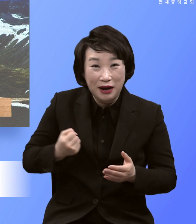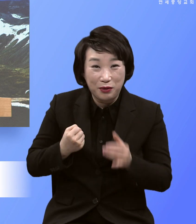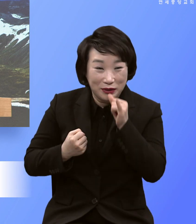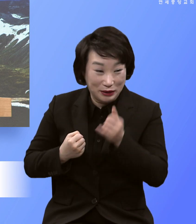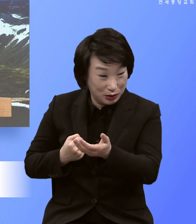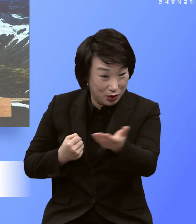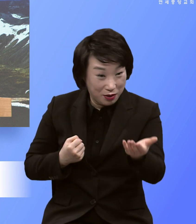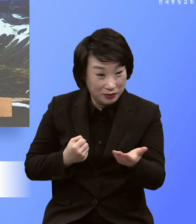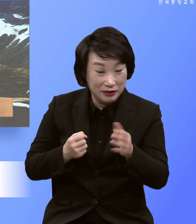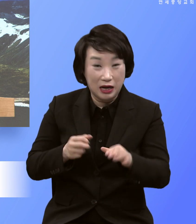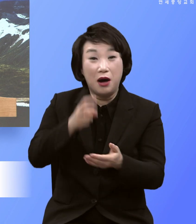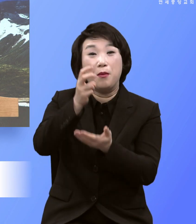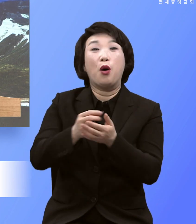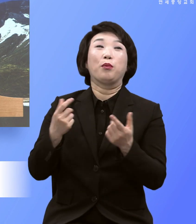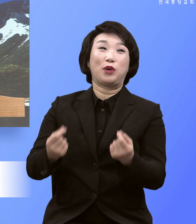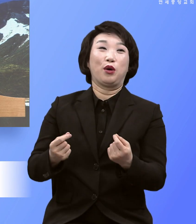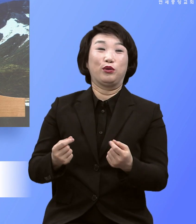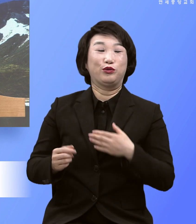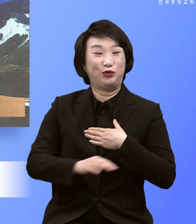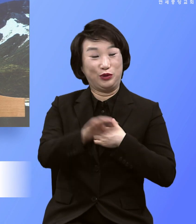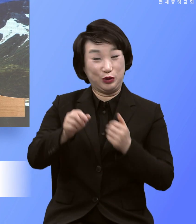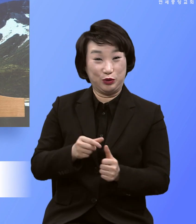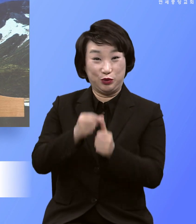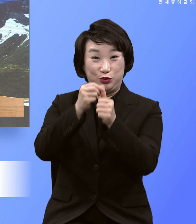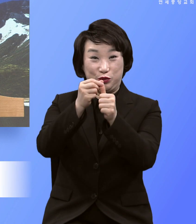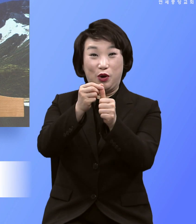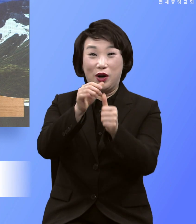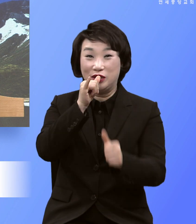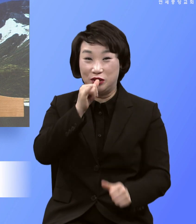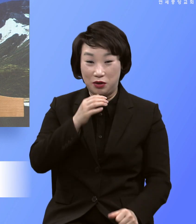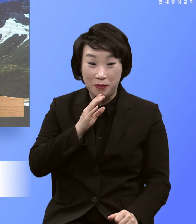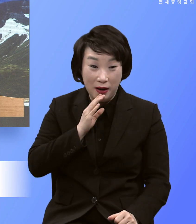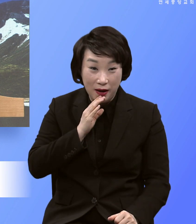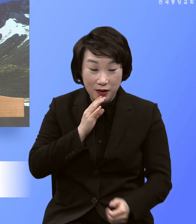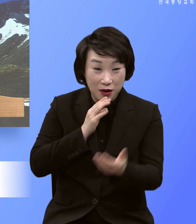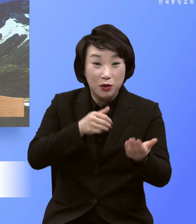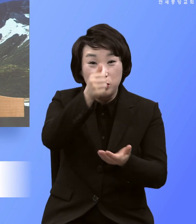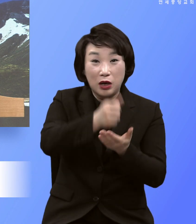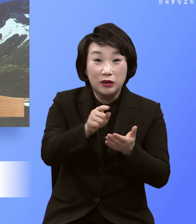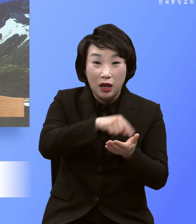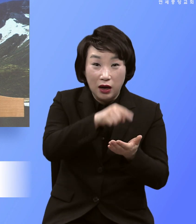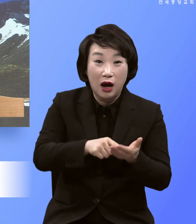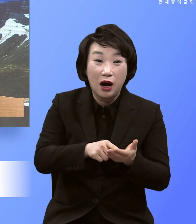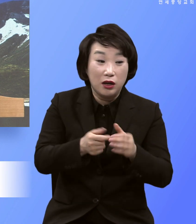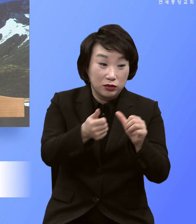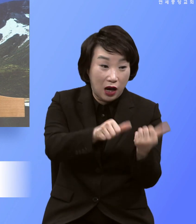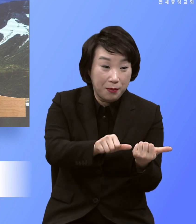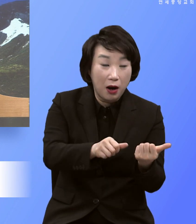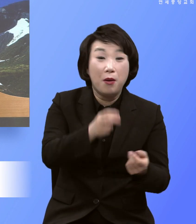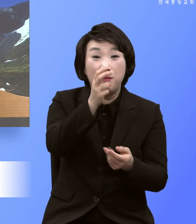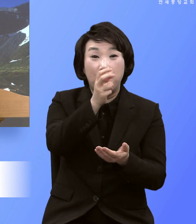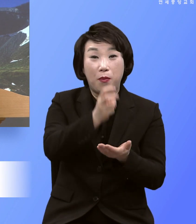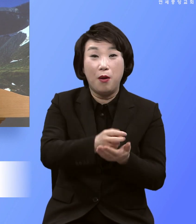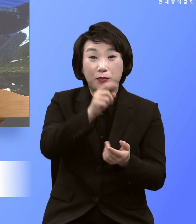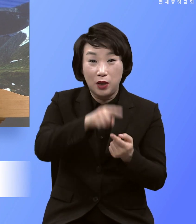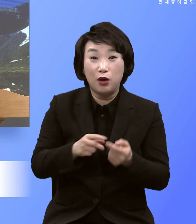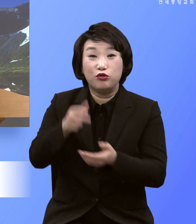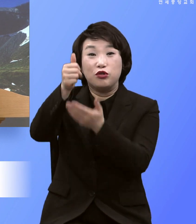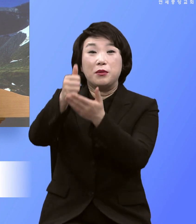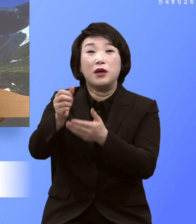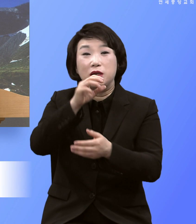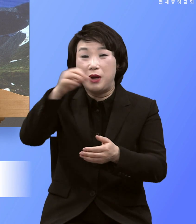자여 우리는 법대로 구원받았습니다. 죄값은 사망, 법대로 주님이